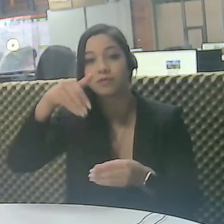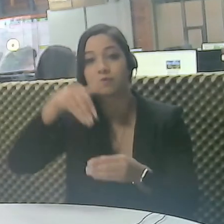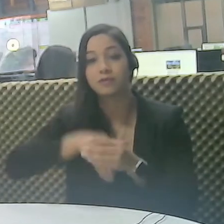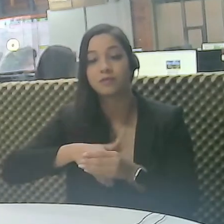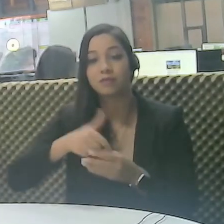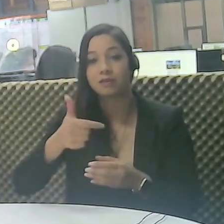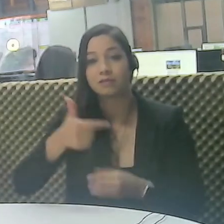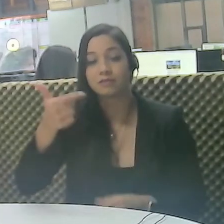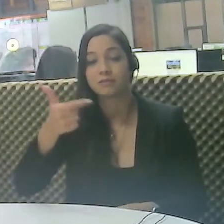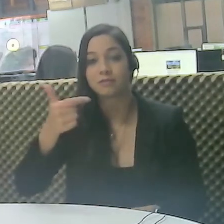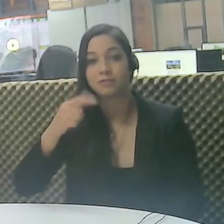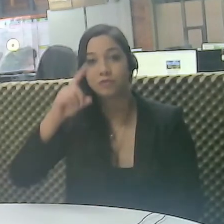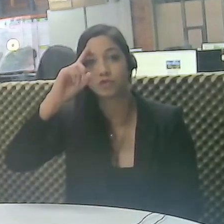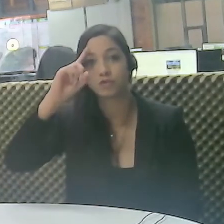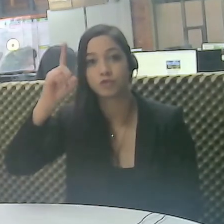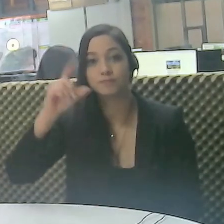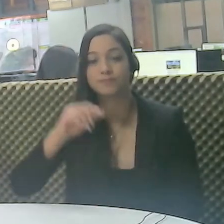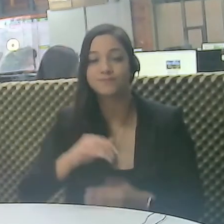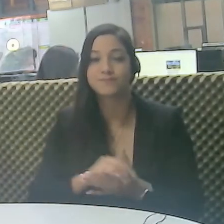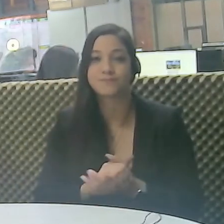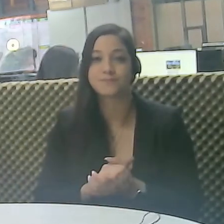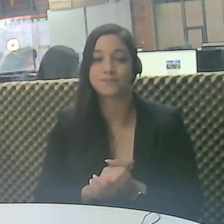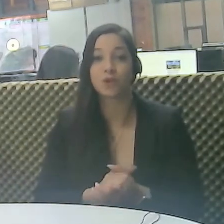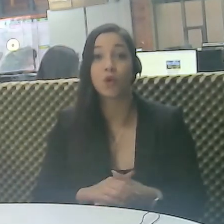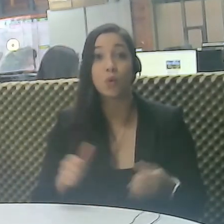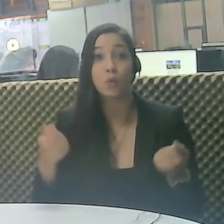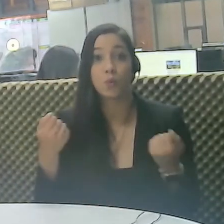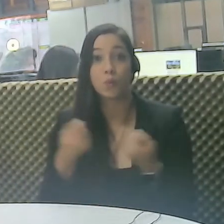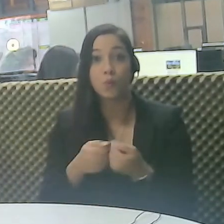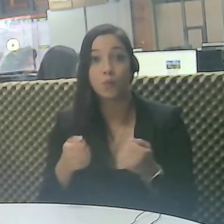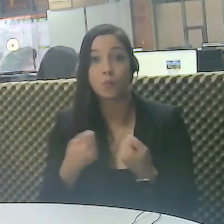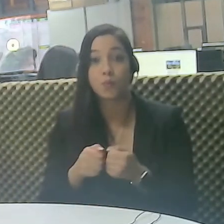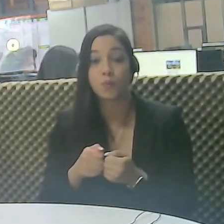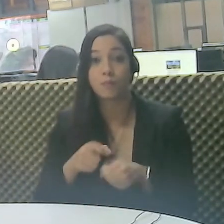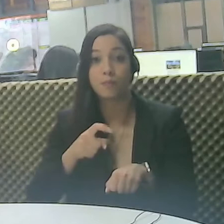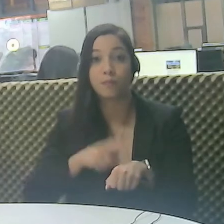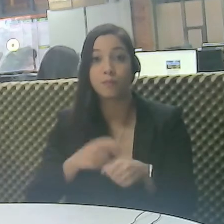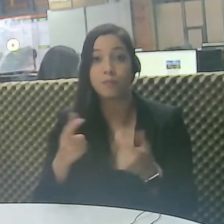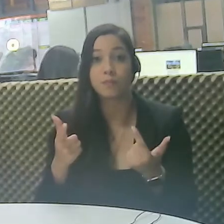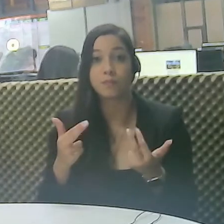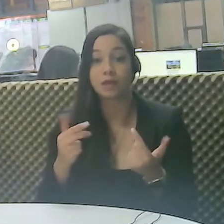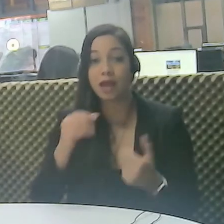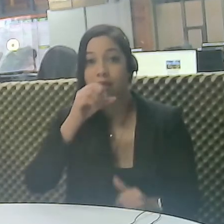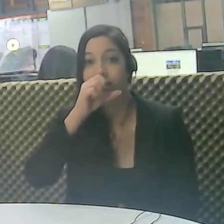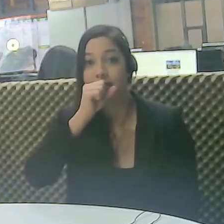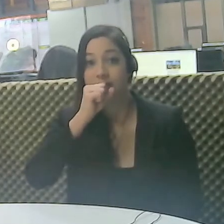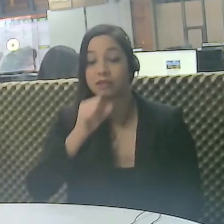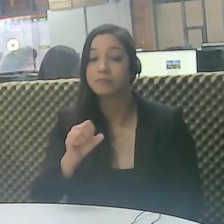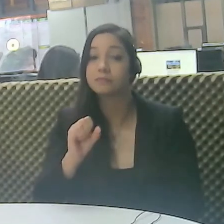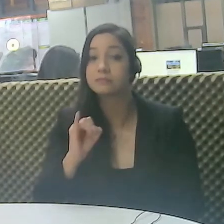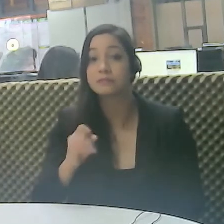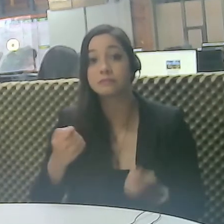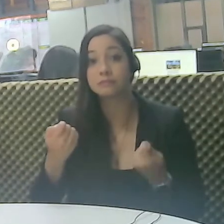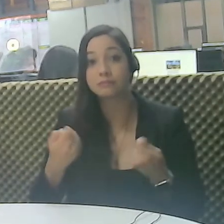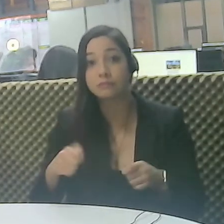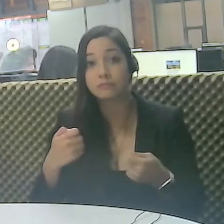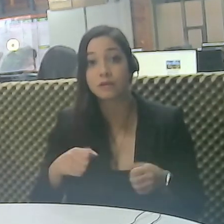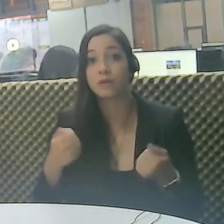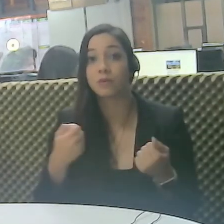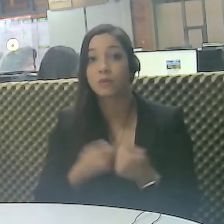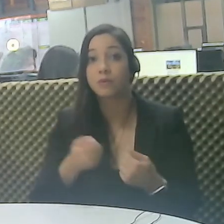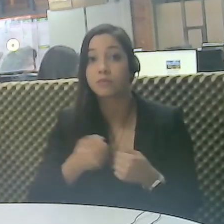segundo turno das eleições. Os ônibus irão circular seguindo o horário de sábado. Se for necessário, a frota